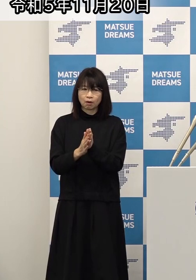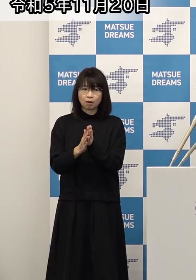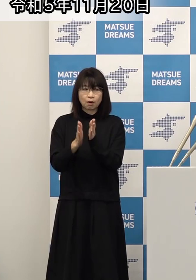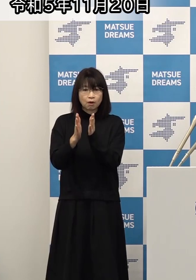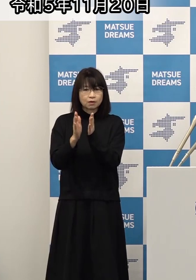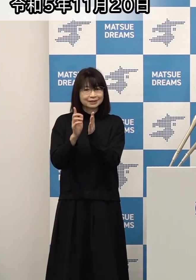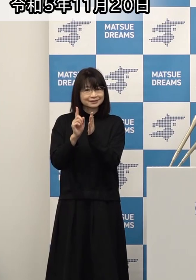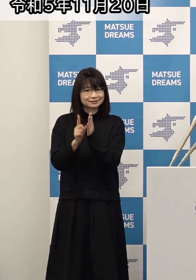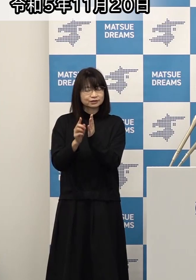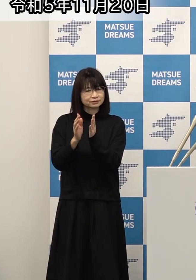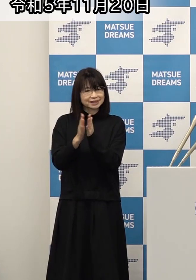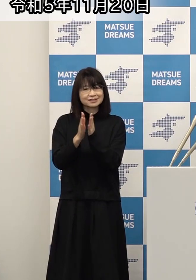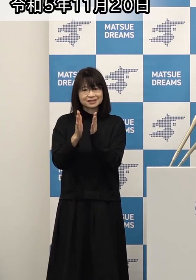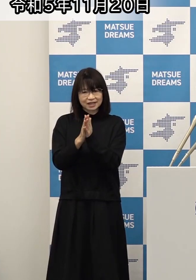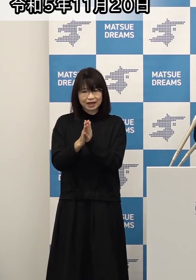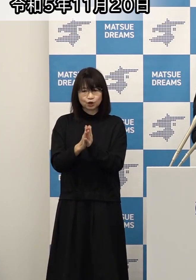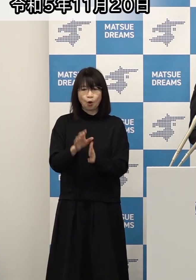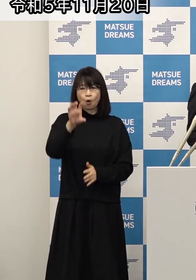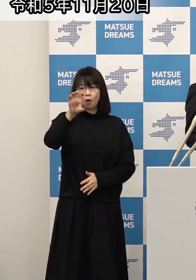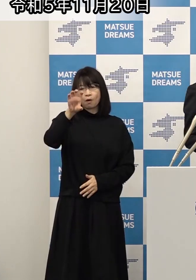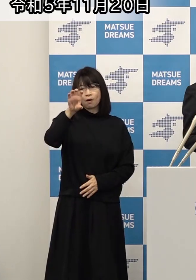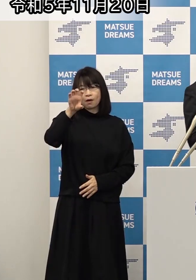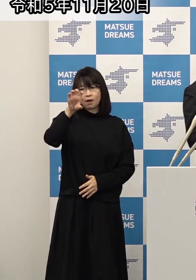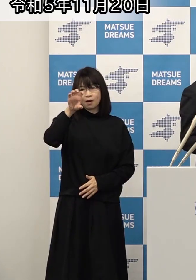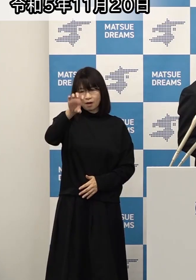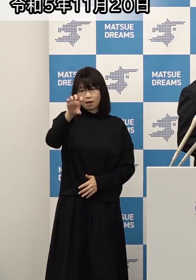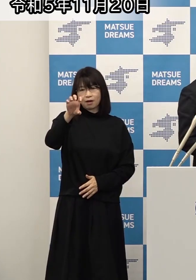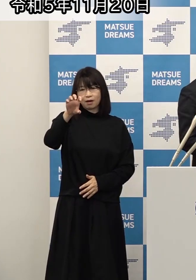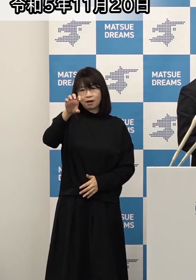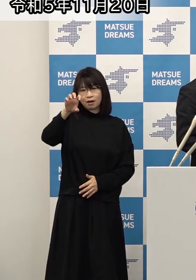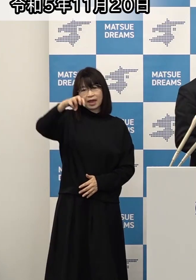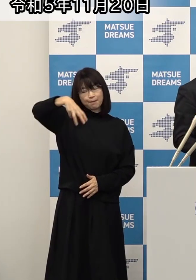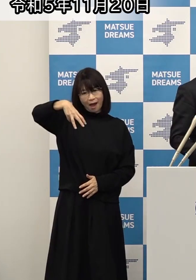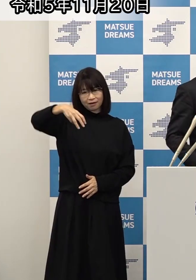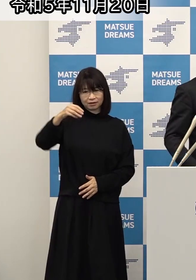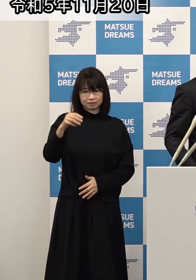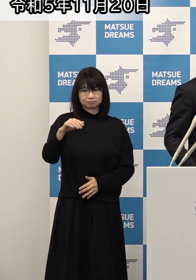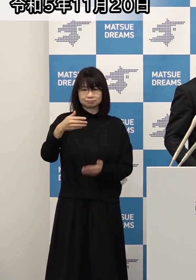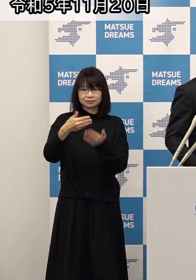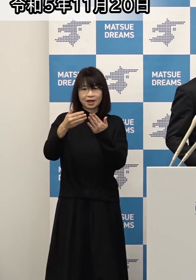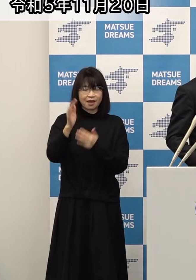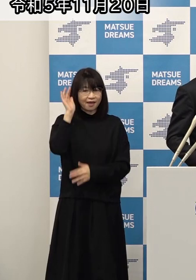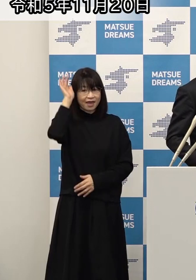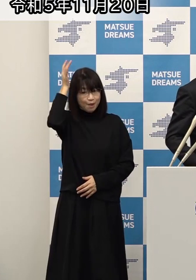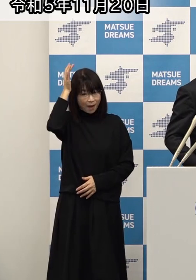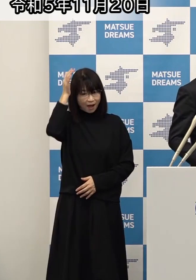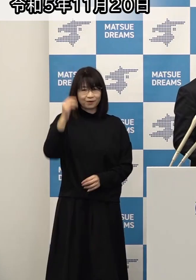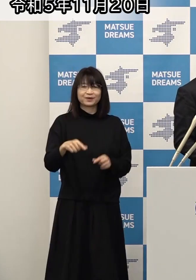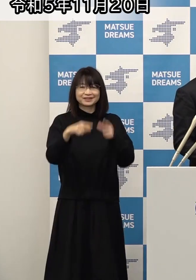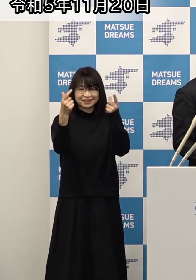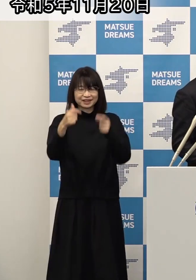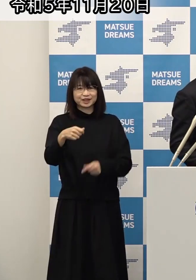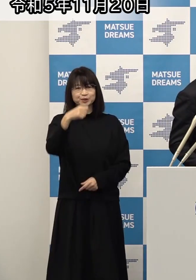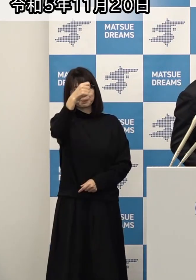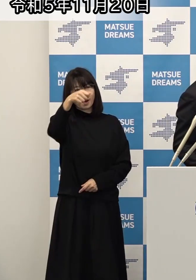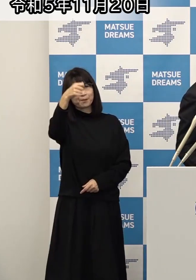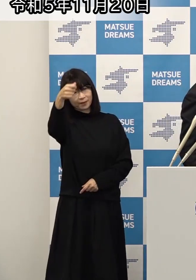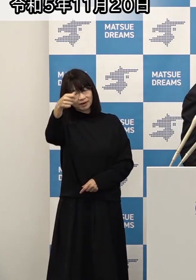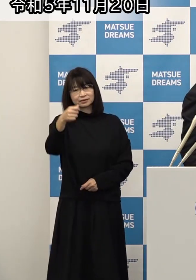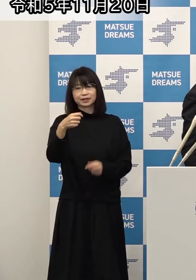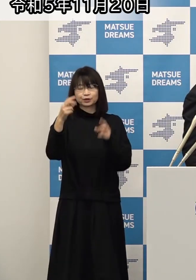皆さんにこう書いていただきまして、でそれをまあ願い事をですね、木にかけるというふうなイベントもさせていただき